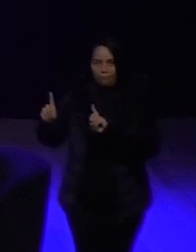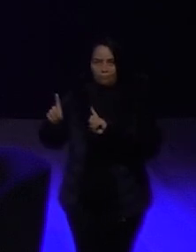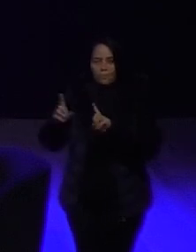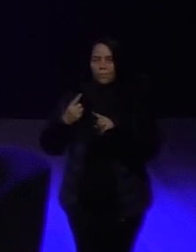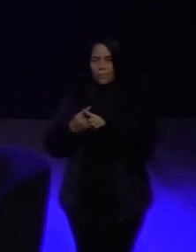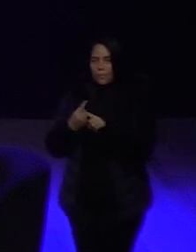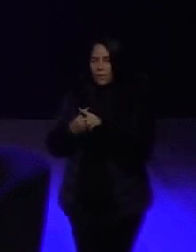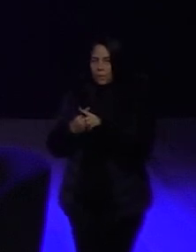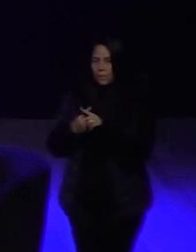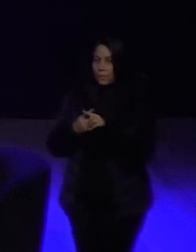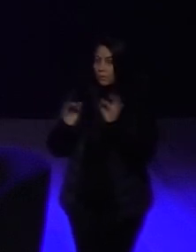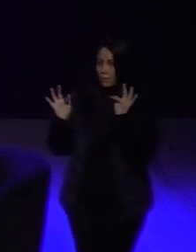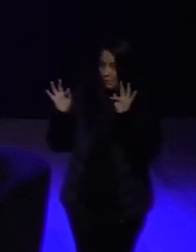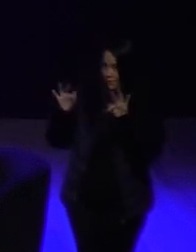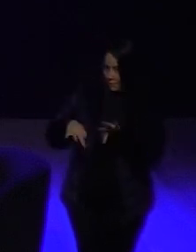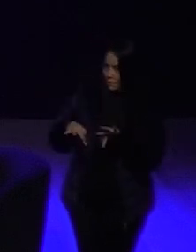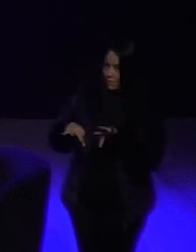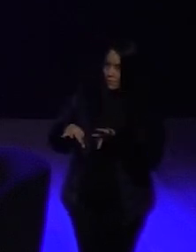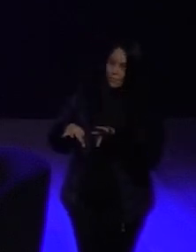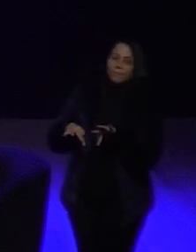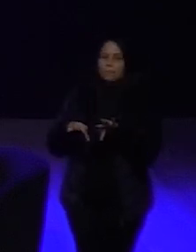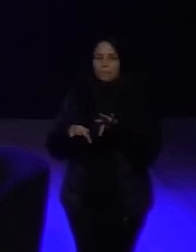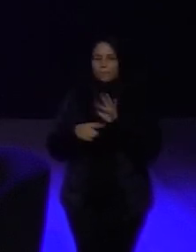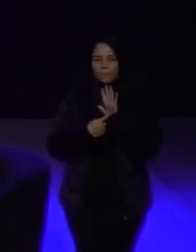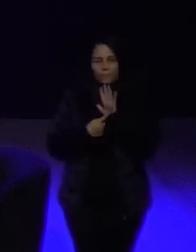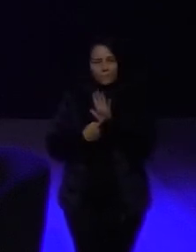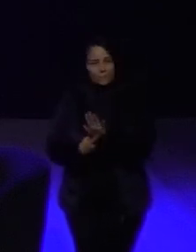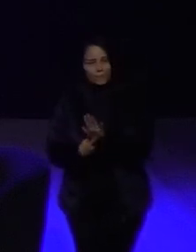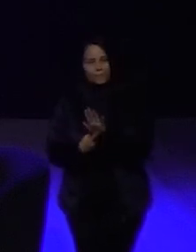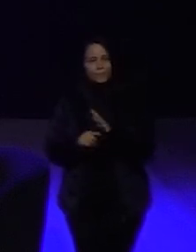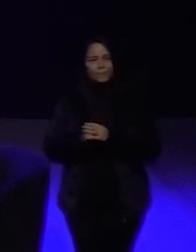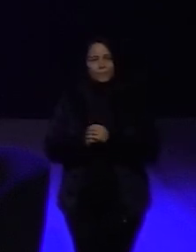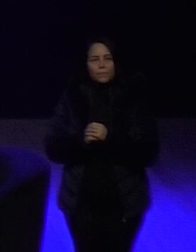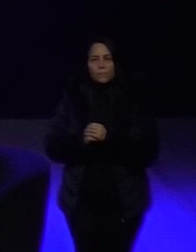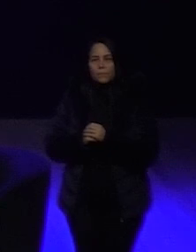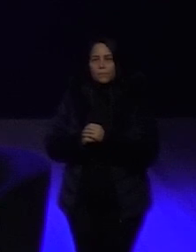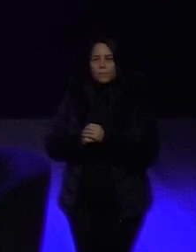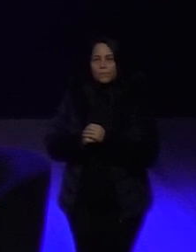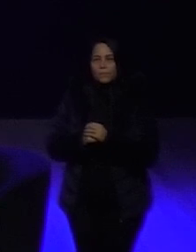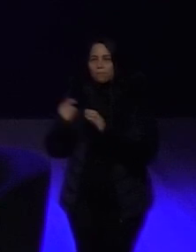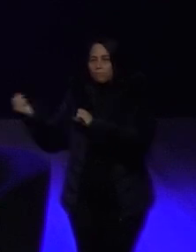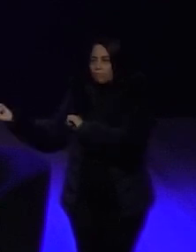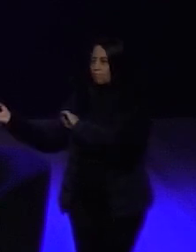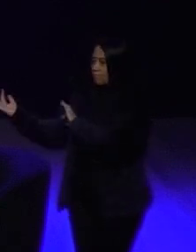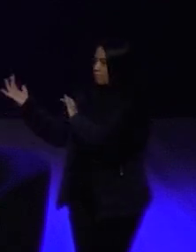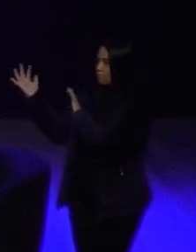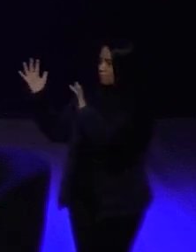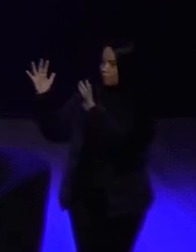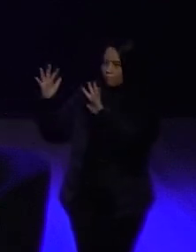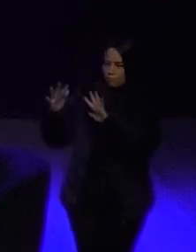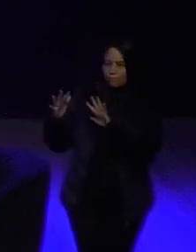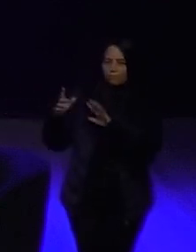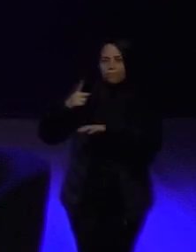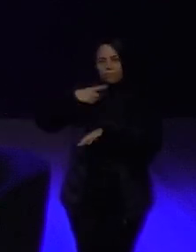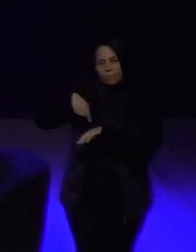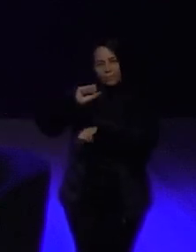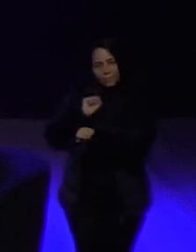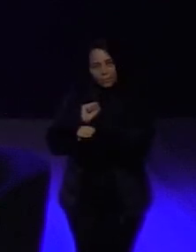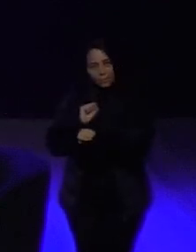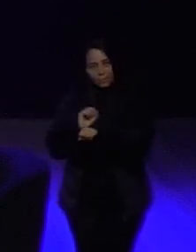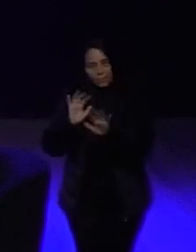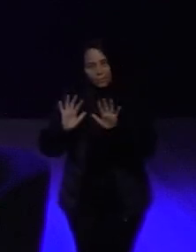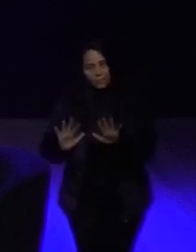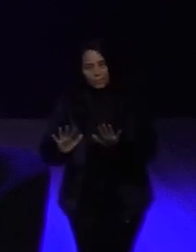turma, porque ao final do espetáculo todo, a produção virá aqui ao teatro. Então, a gente pede para que vocês permaneçam